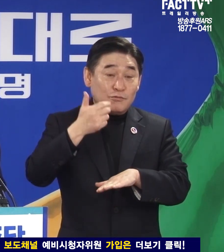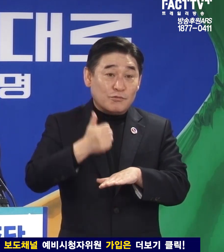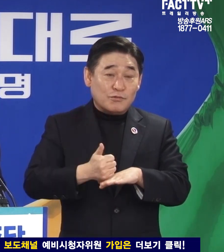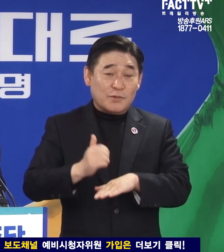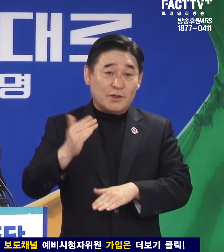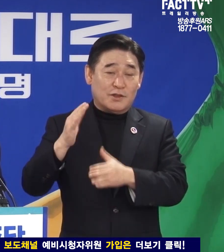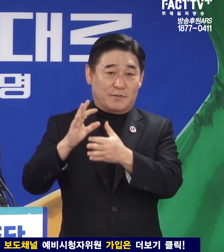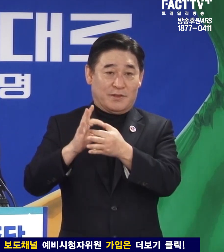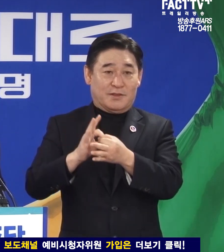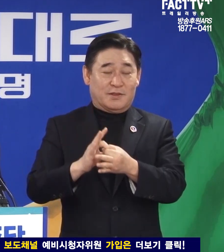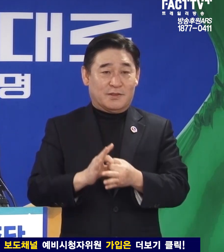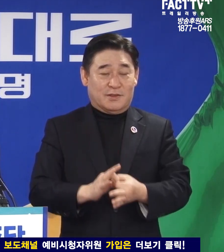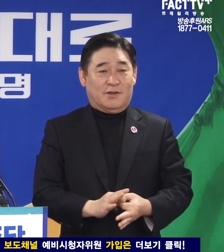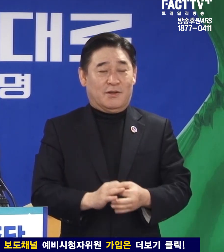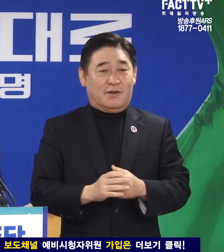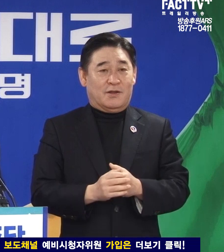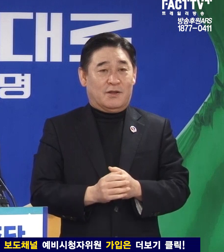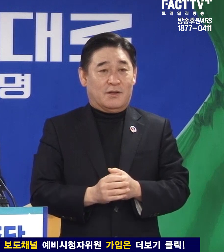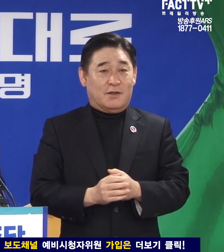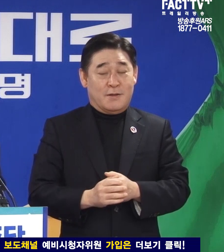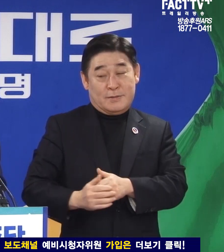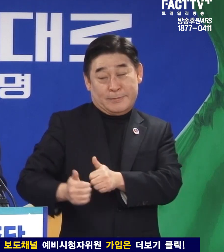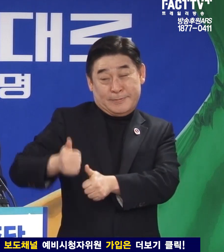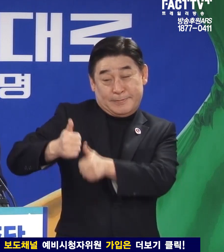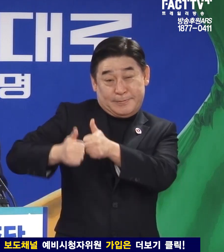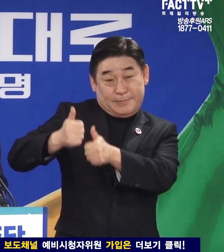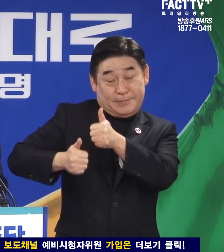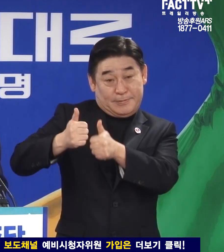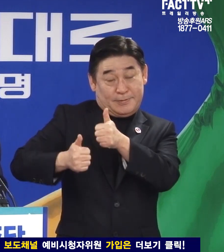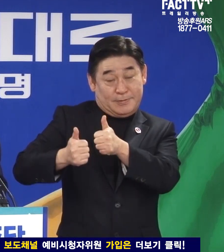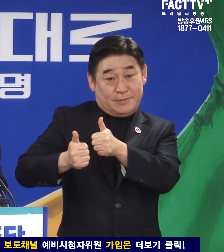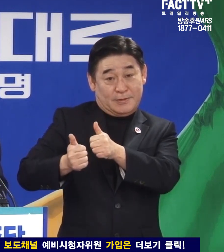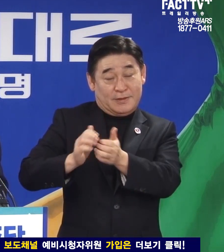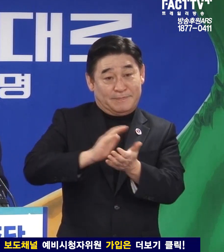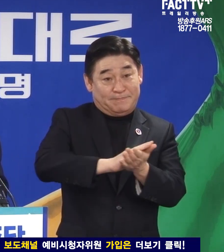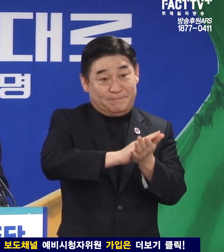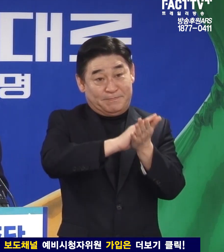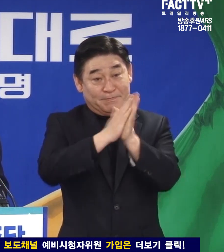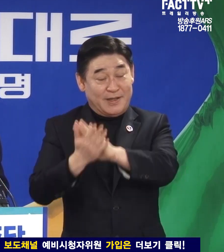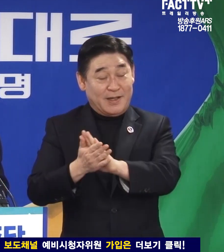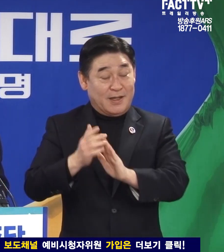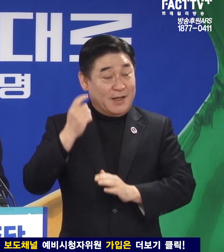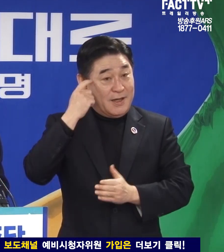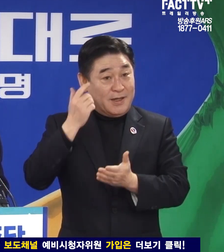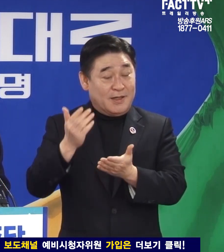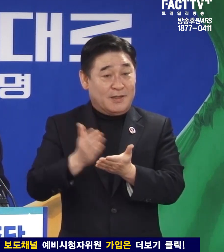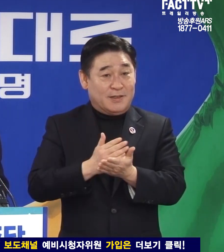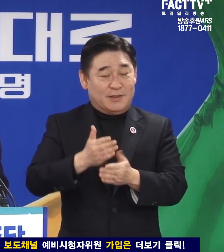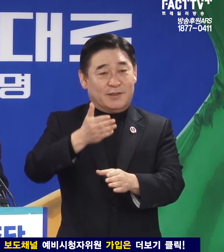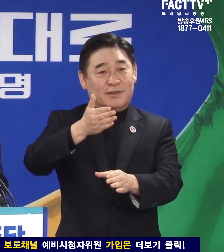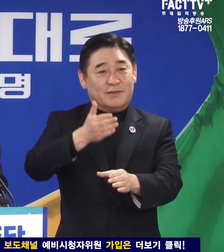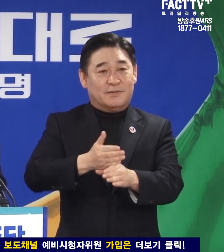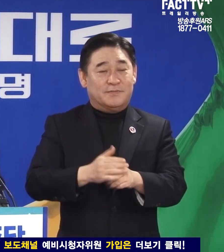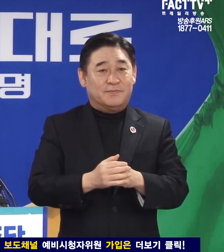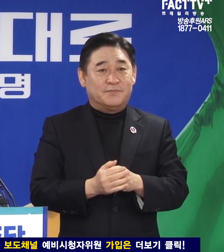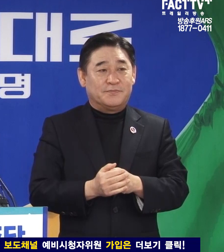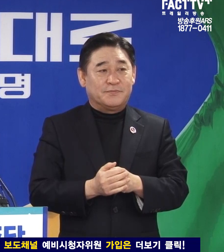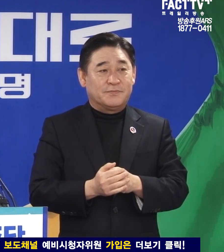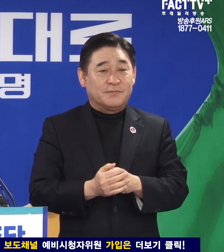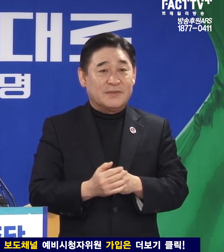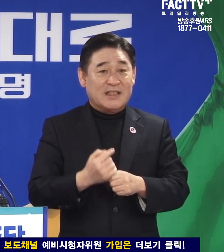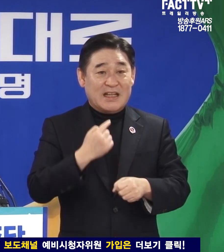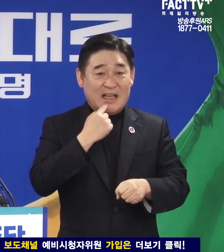오면서 다시 초경합으로 변화되었다 이렇게 판단하고 있습니다. 저희